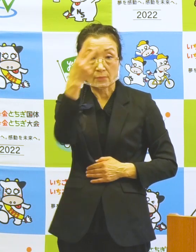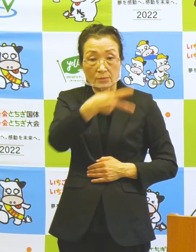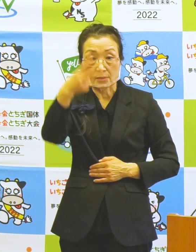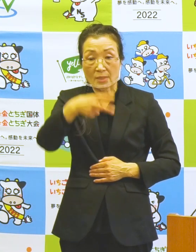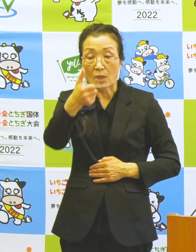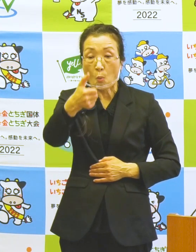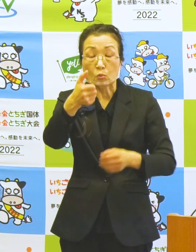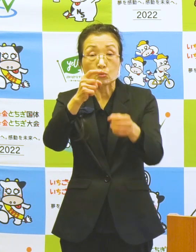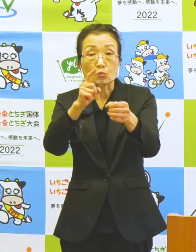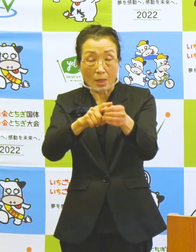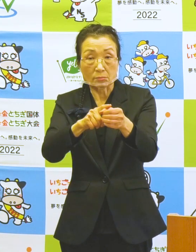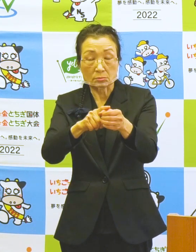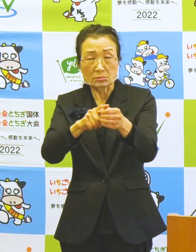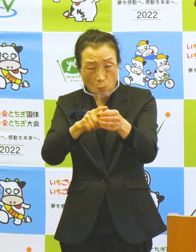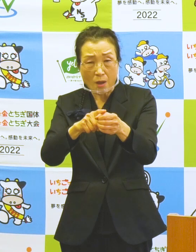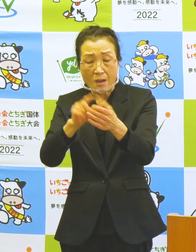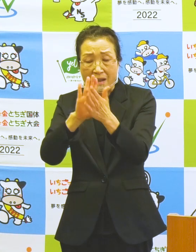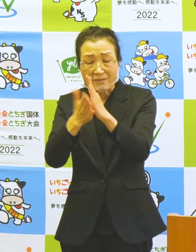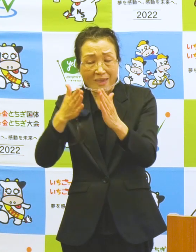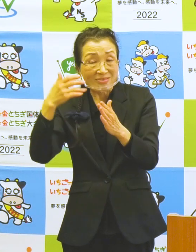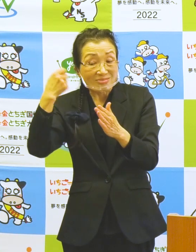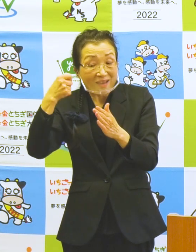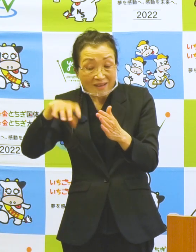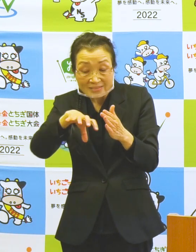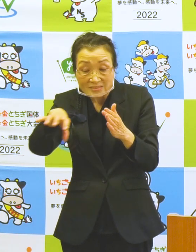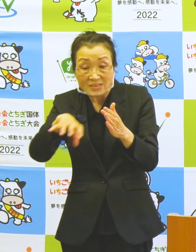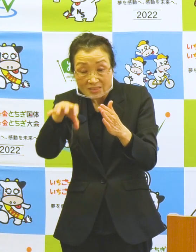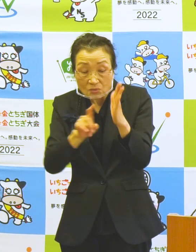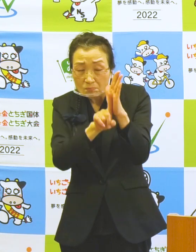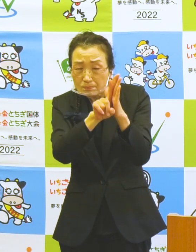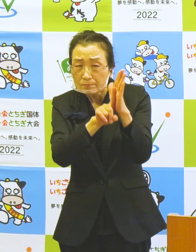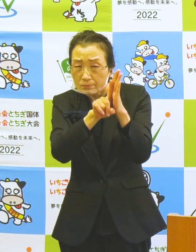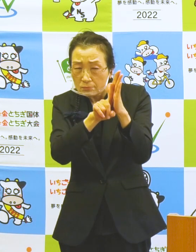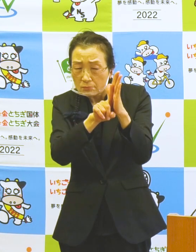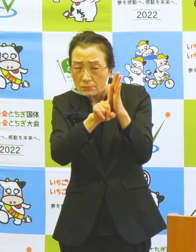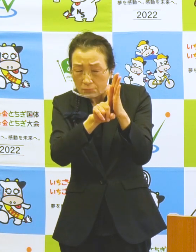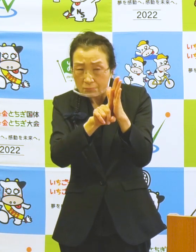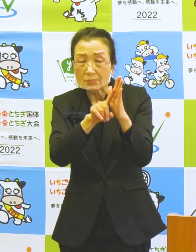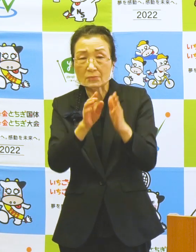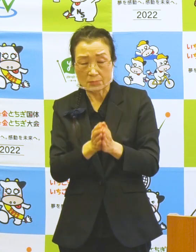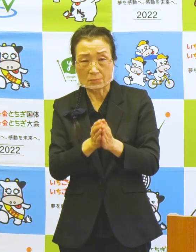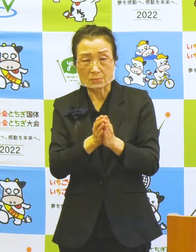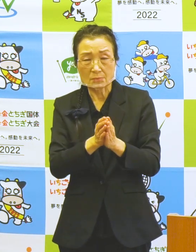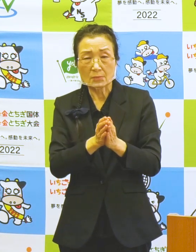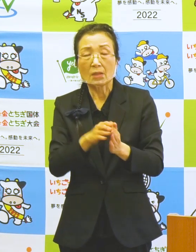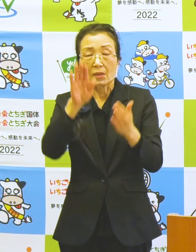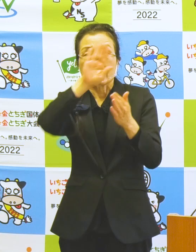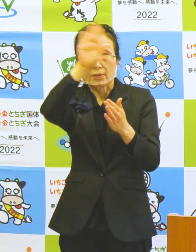2050年には県南の気温に、那須塩原市のピンポイント気候変動予測についてです